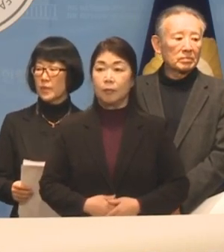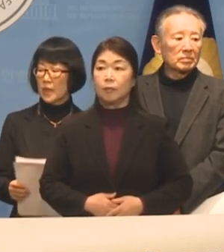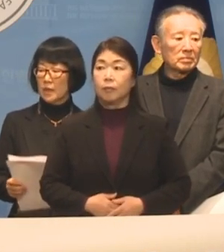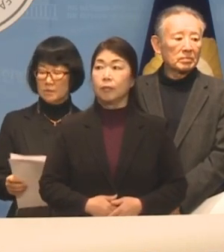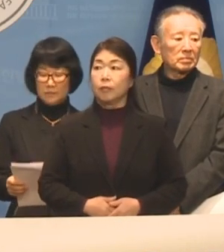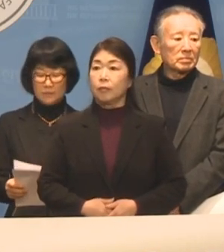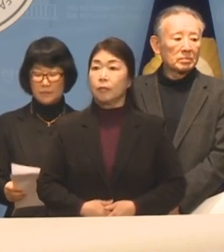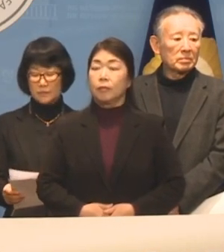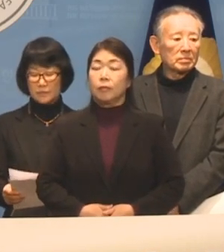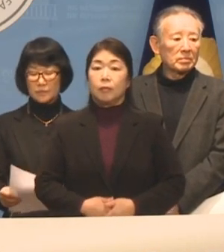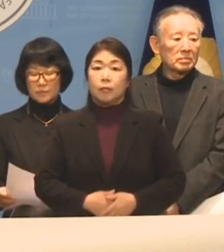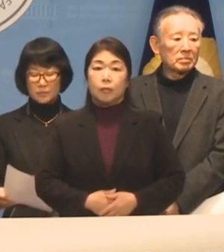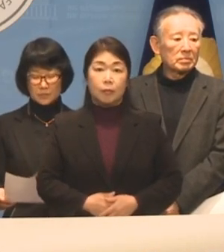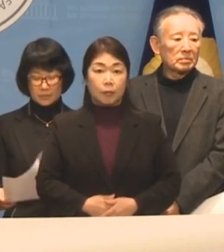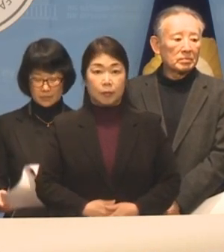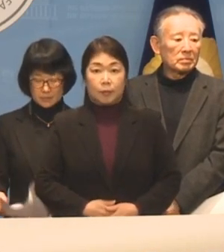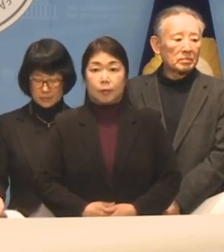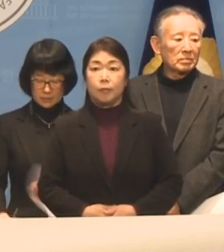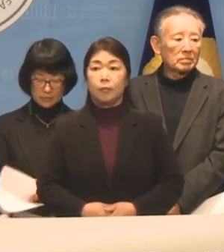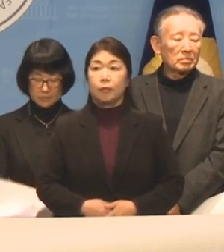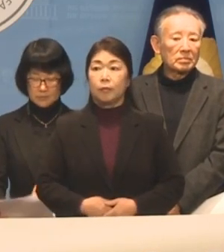하는데